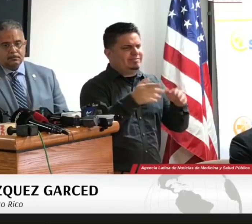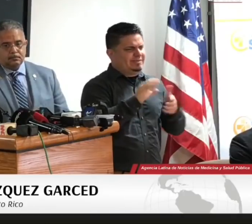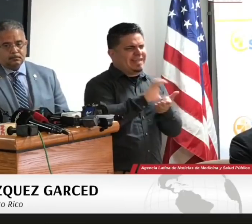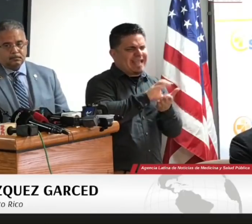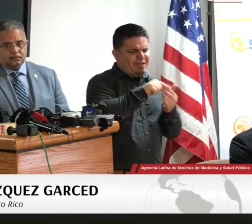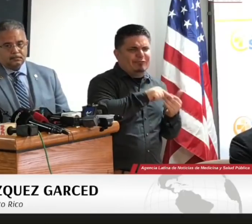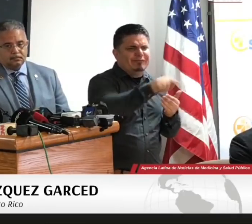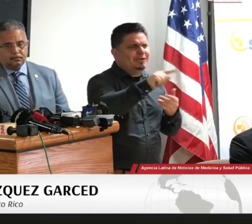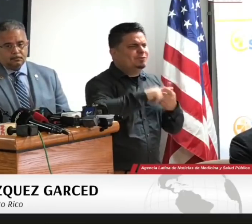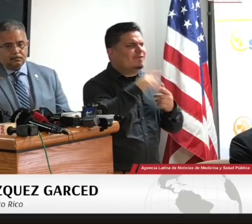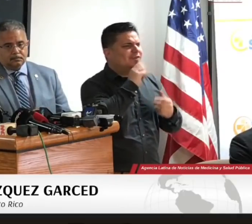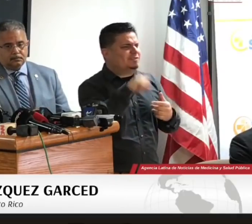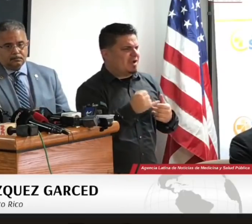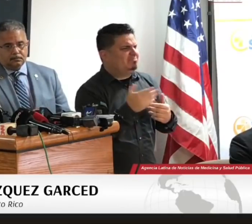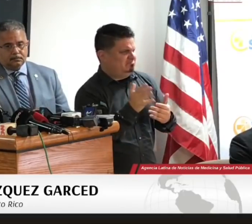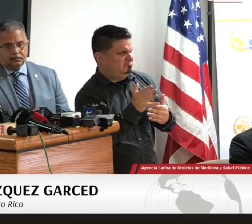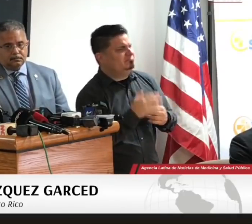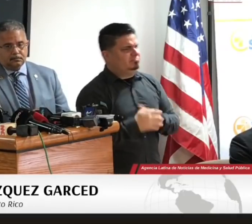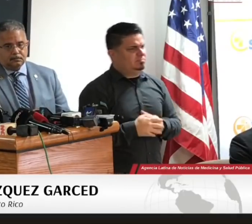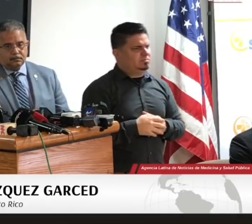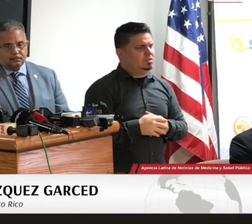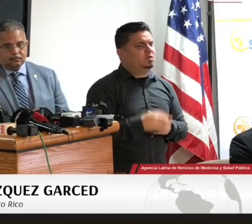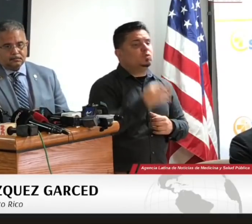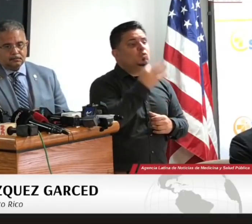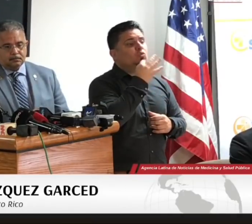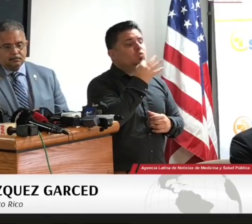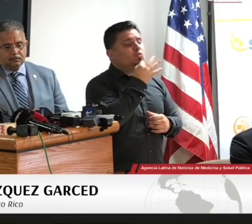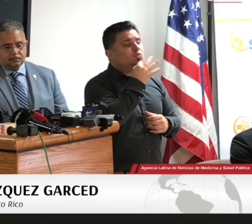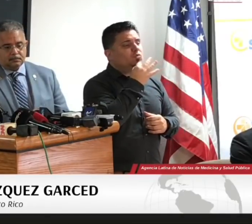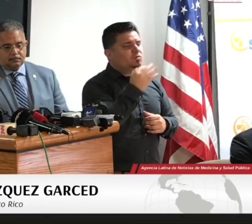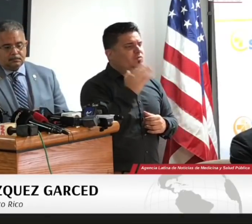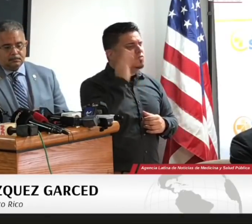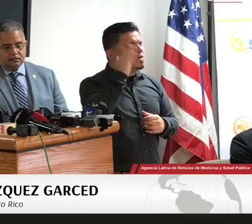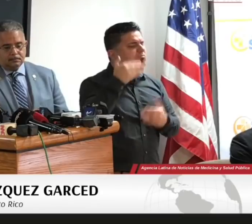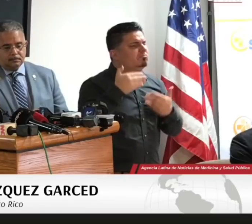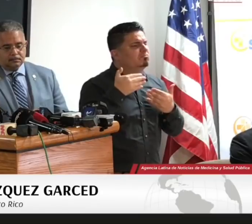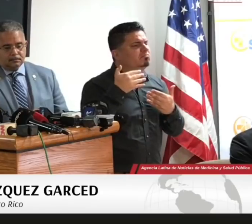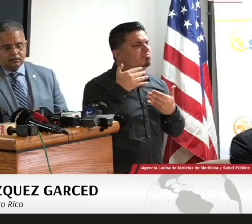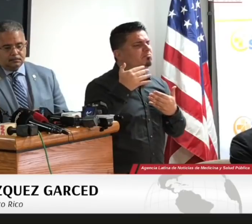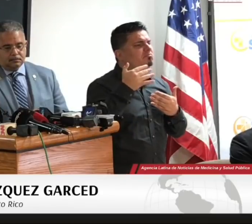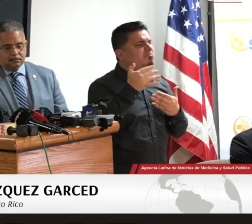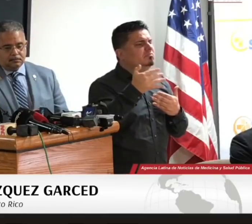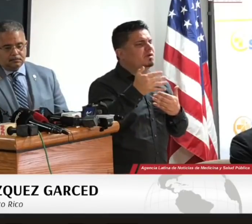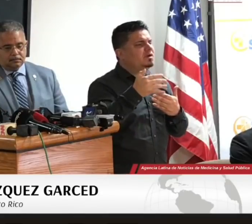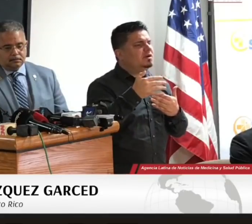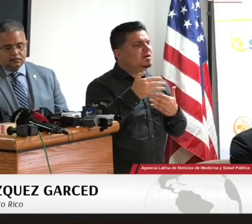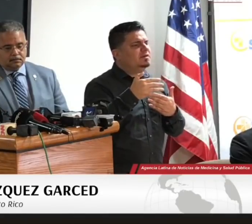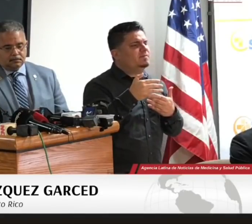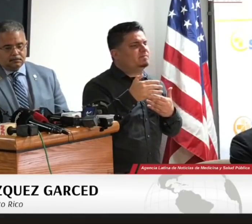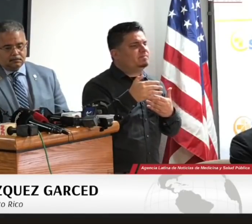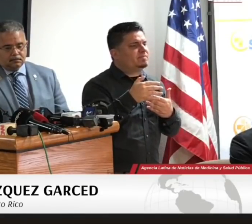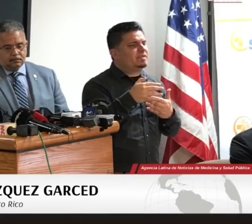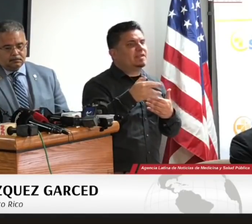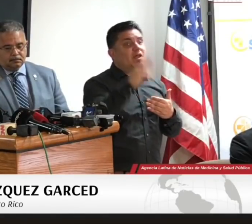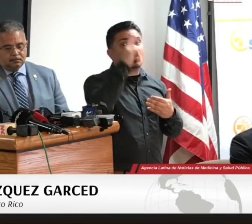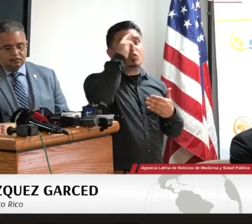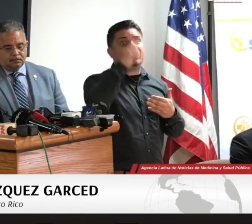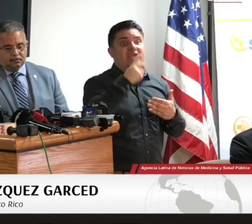estará próximamente yendo en su próximo viaje a Santo Domingo, entiendo que es este fin de semana porque estaba